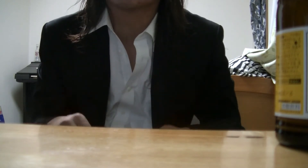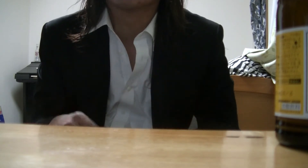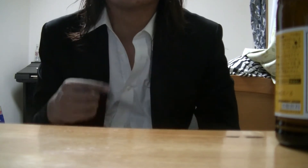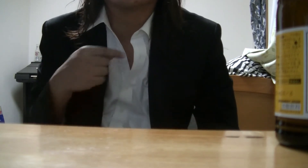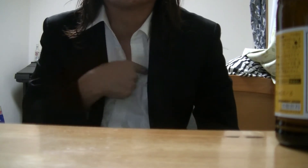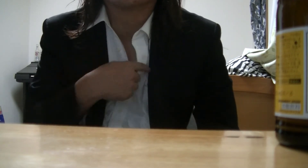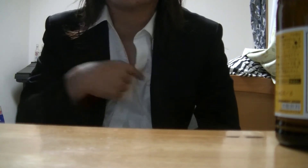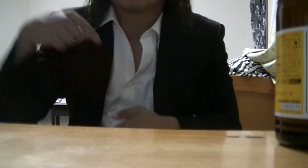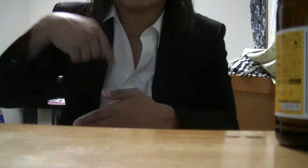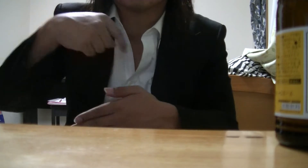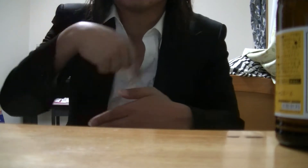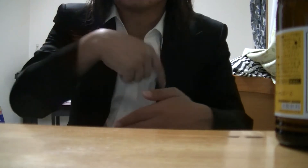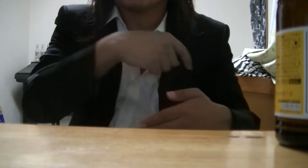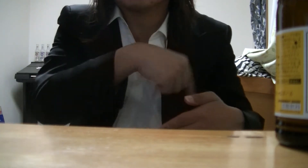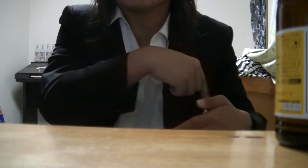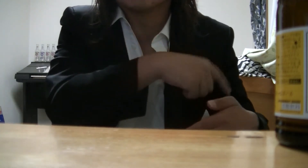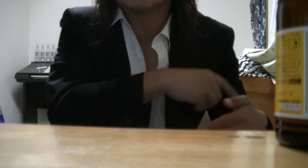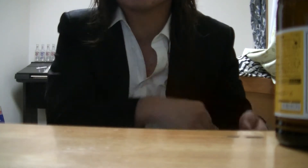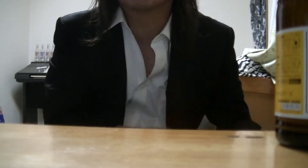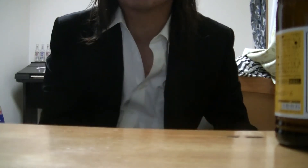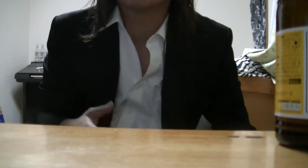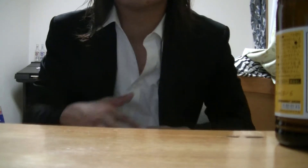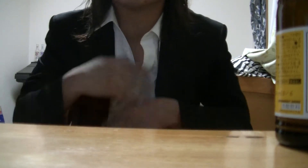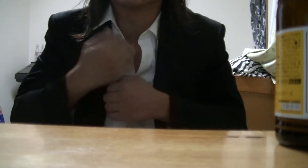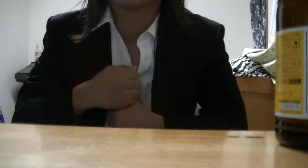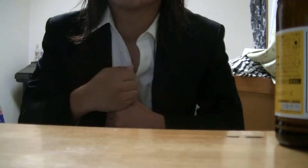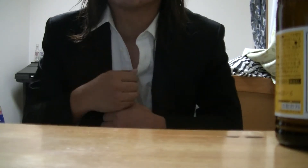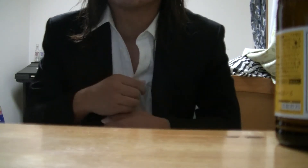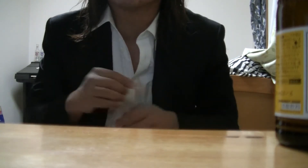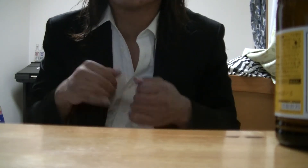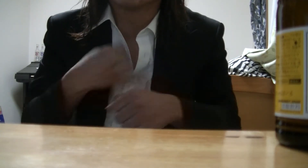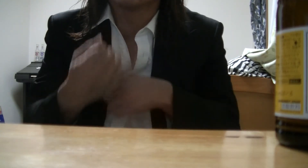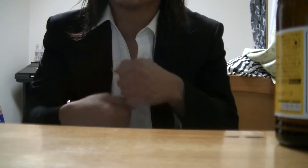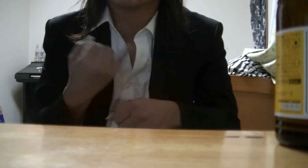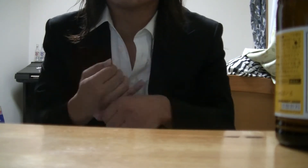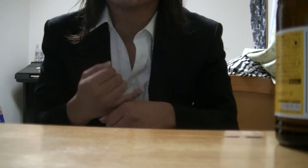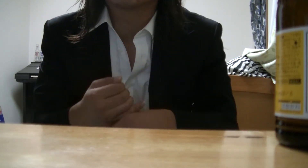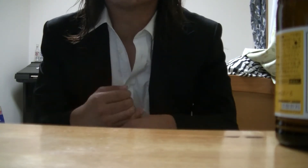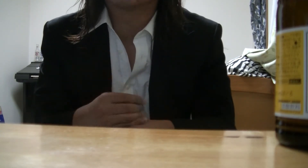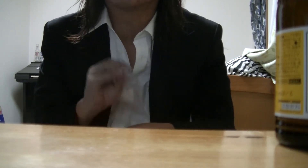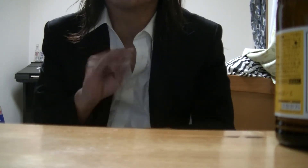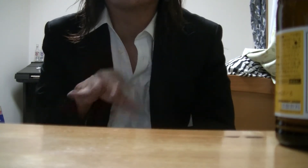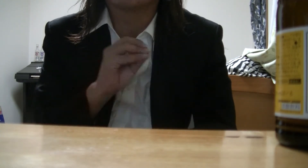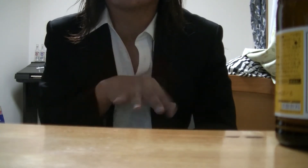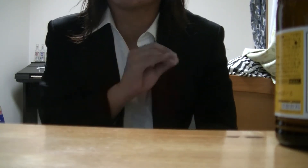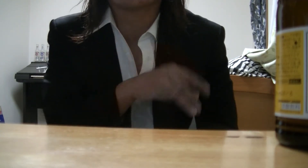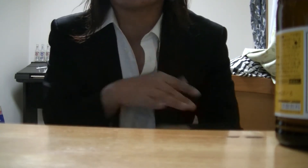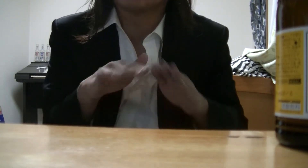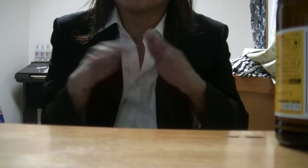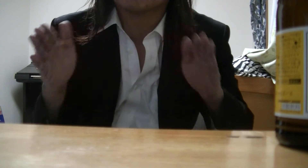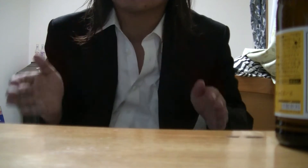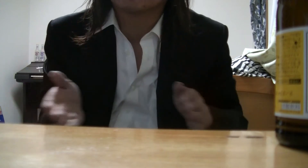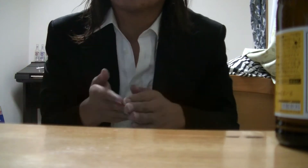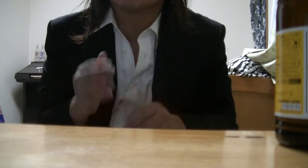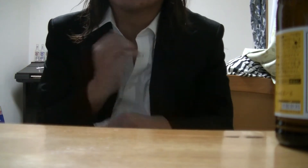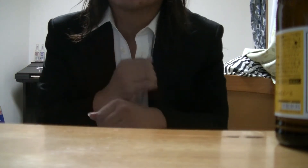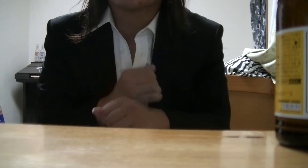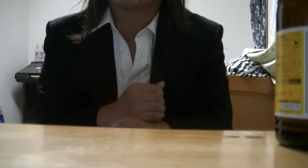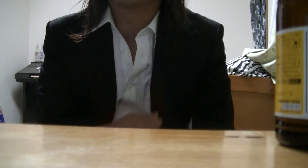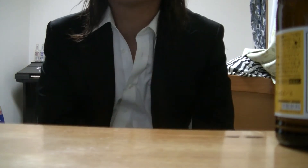んです。世の中のもうすでに反応がある情報をまとめるサイト、例え